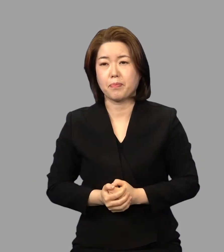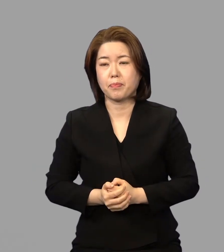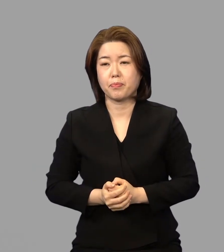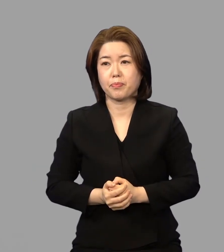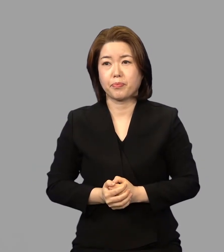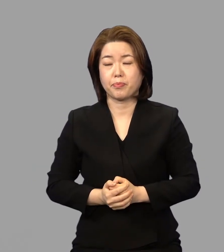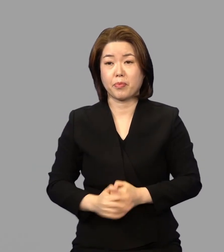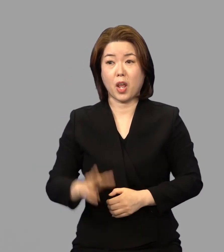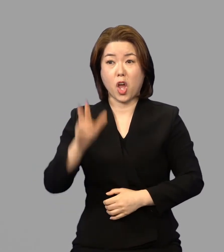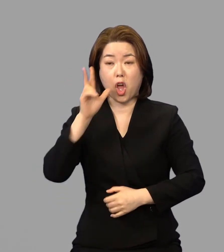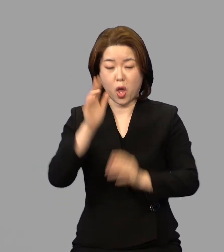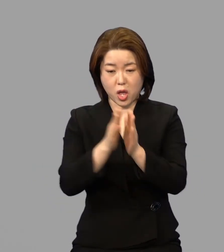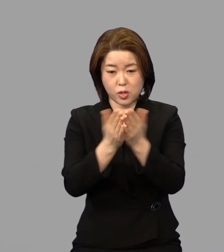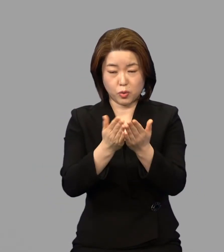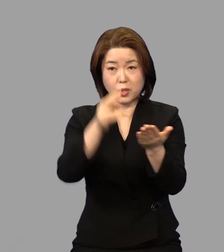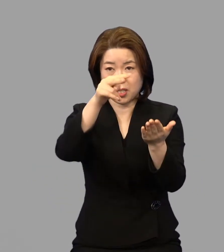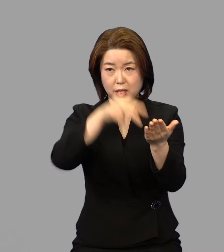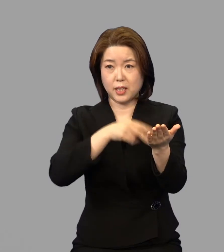여호수아서를 읽으면서